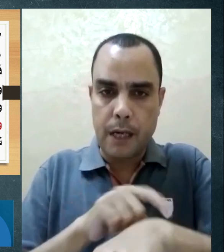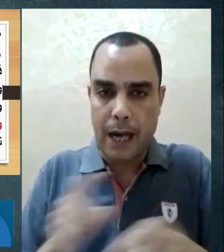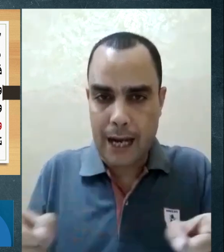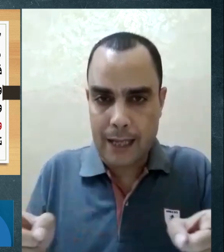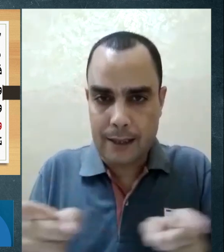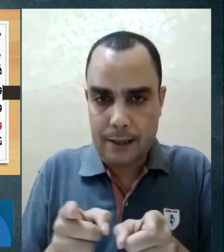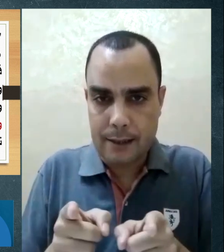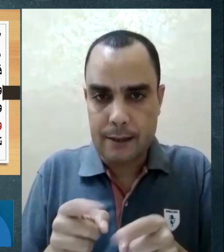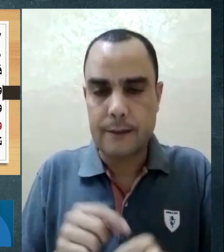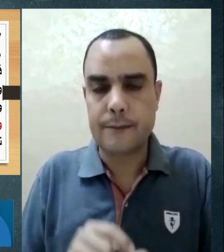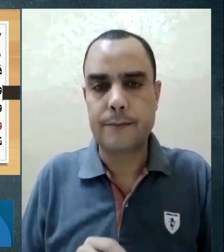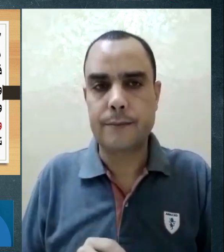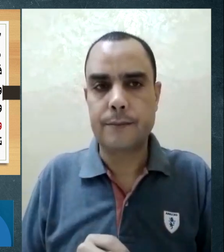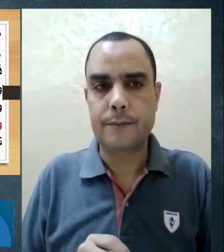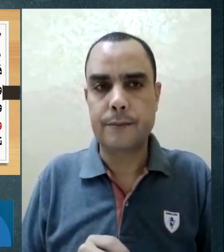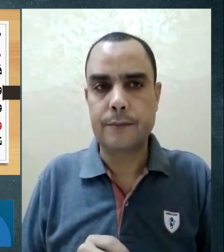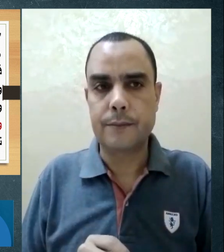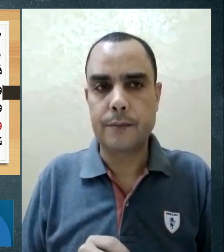بمرحلة